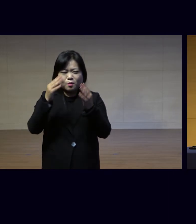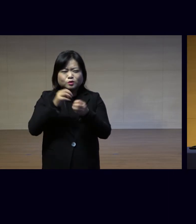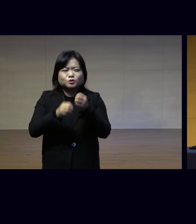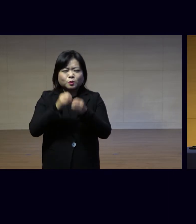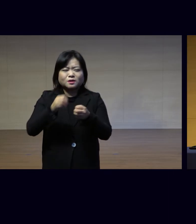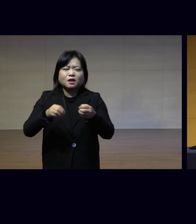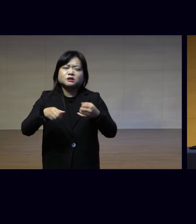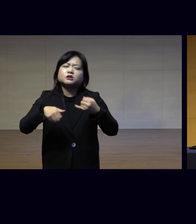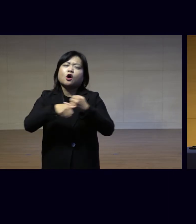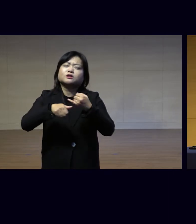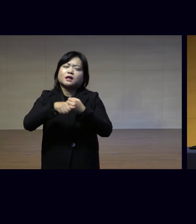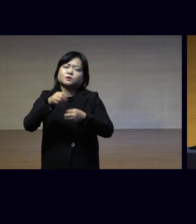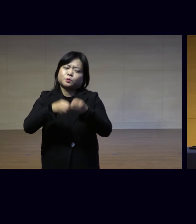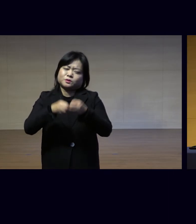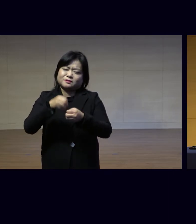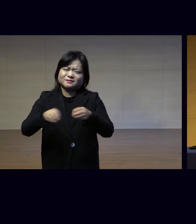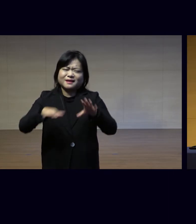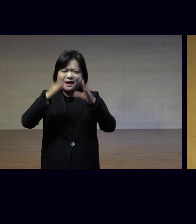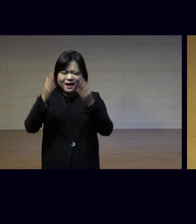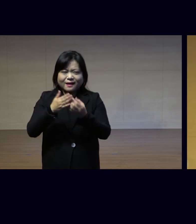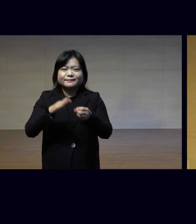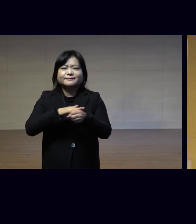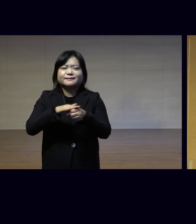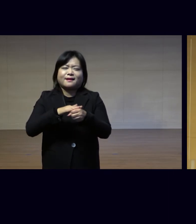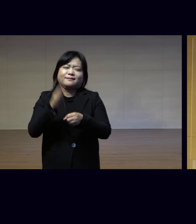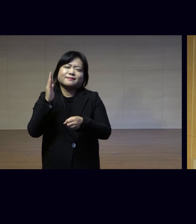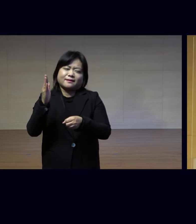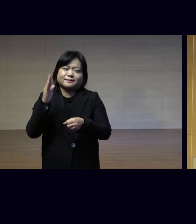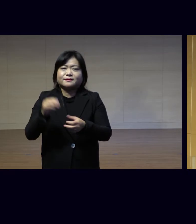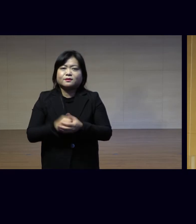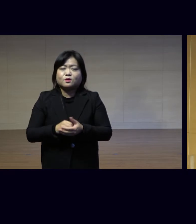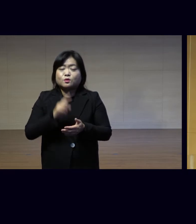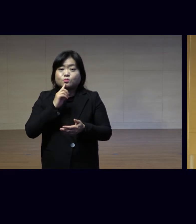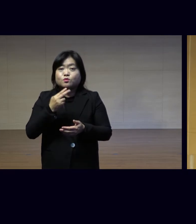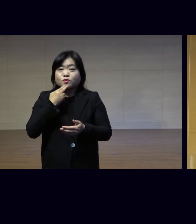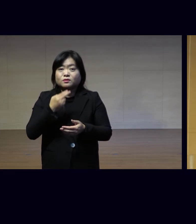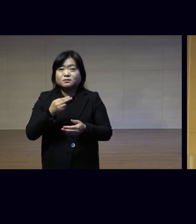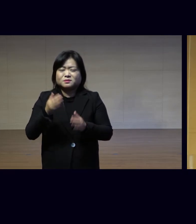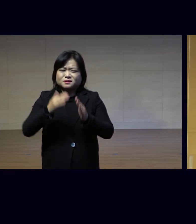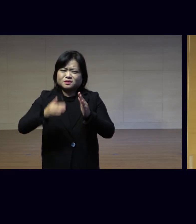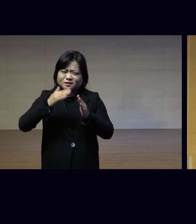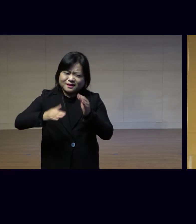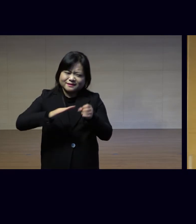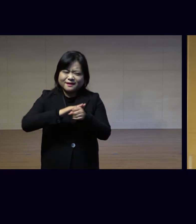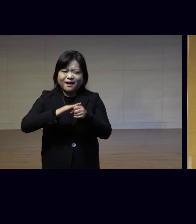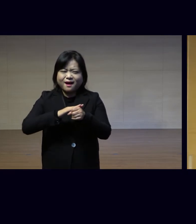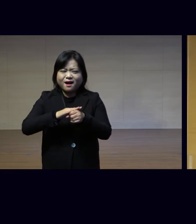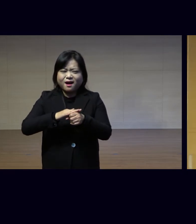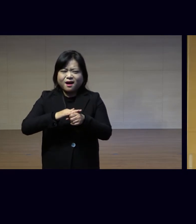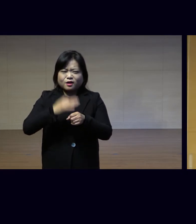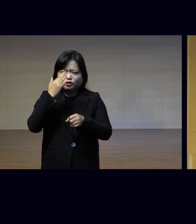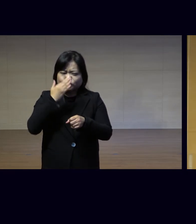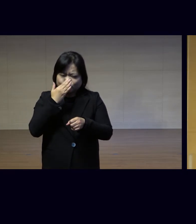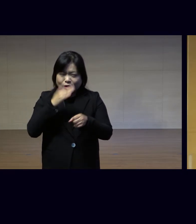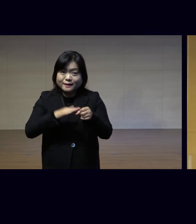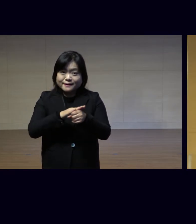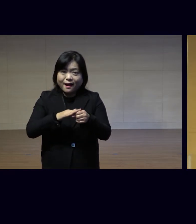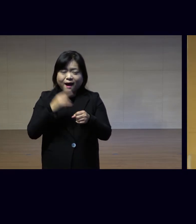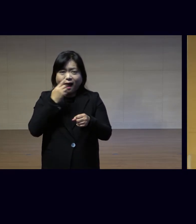연애 소설입니다. 다 사랑 얘기예요. 물론 절대적인 사랑, 숭고한 사랑, 아름다운 사랑을 다 꿈꾸고 다